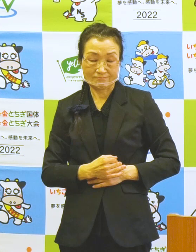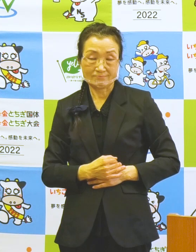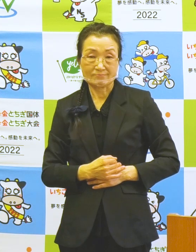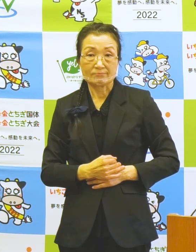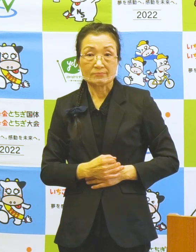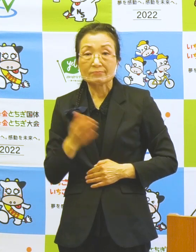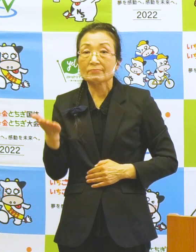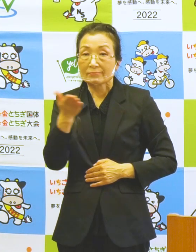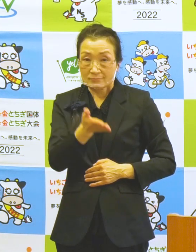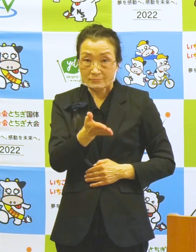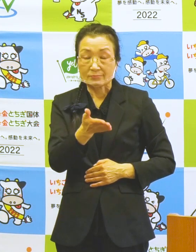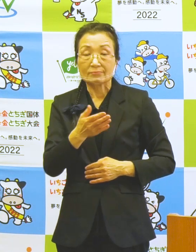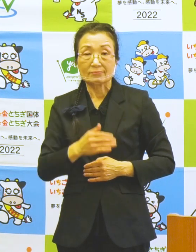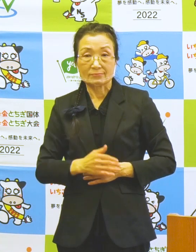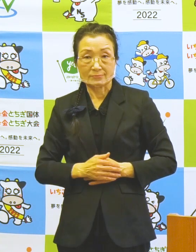次に、